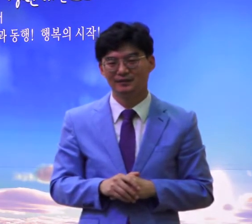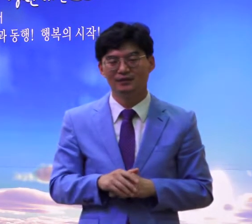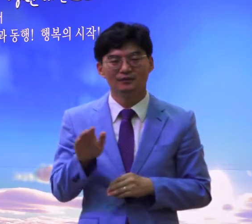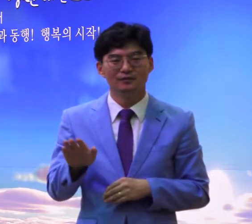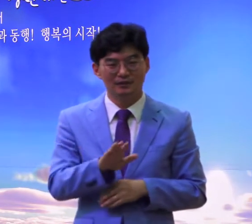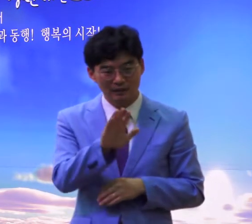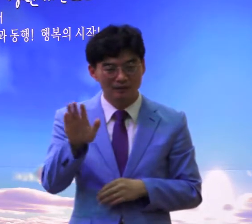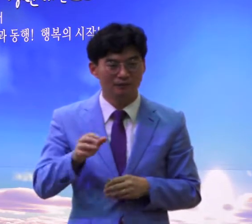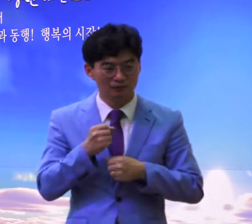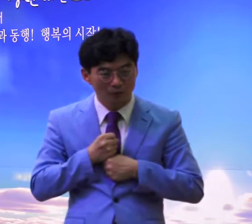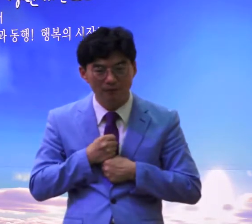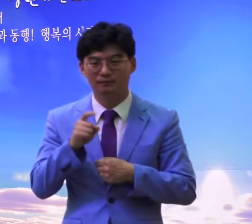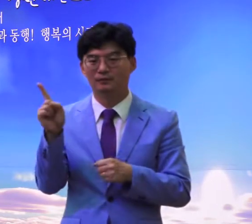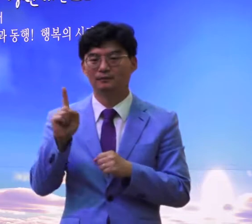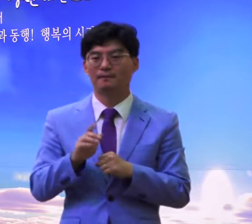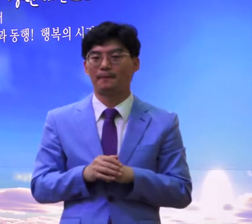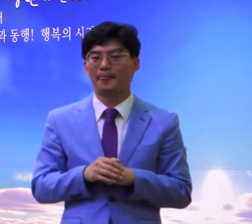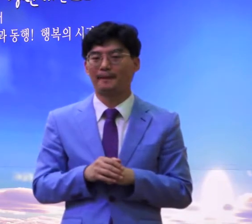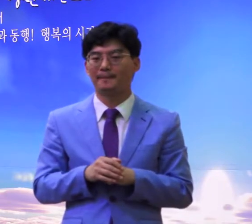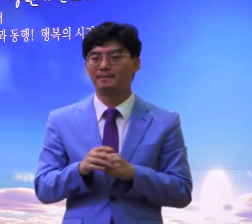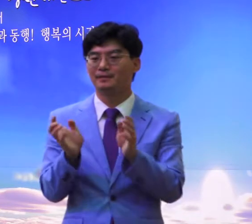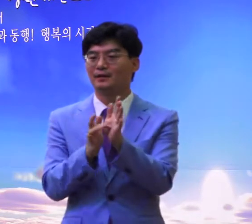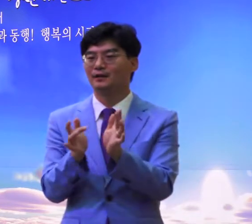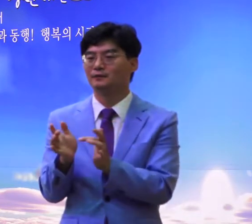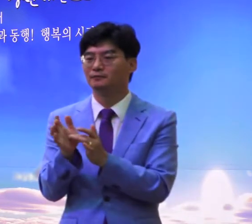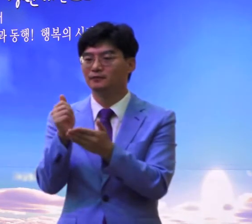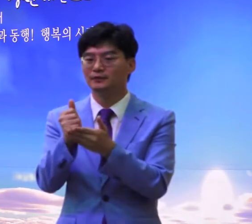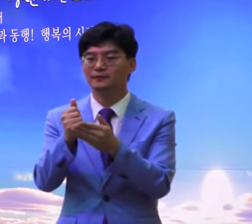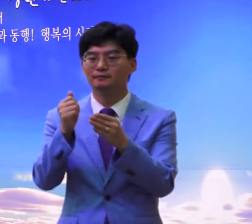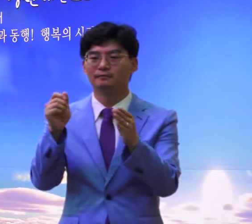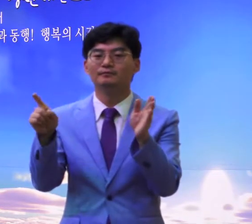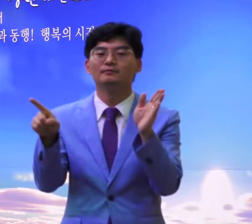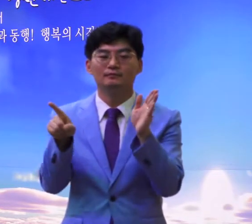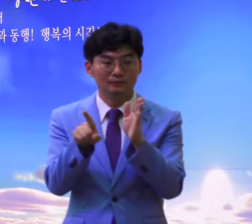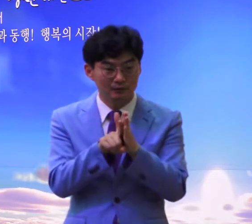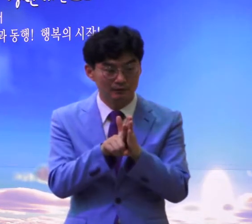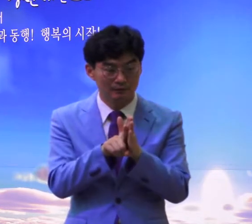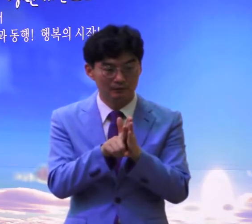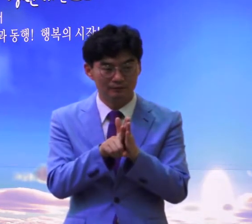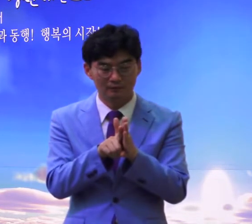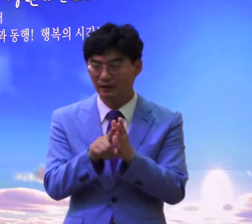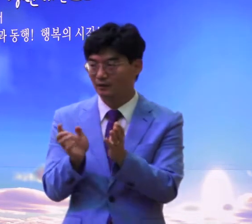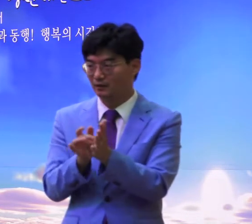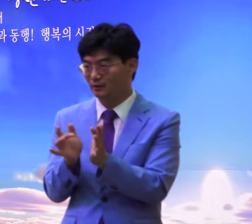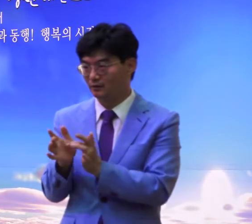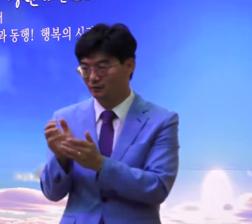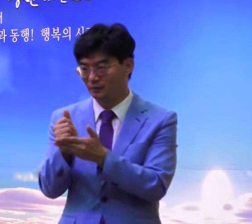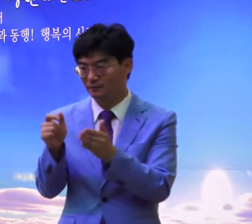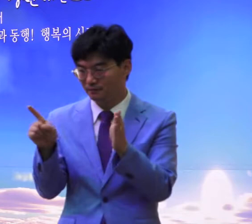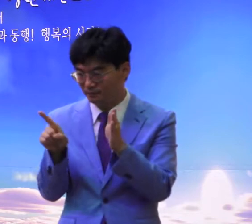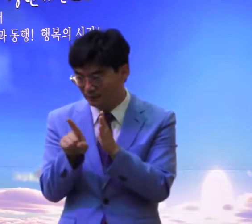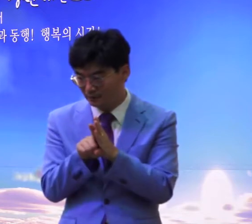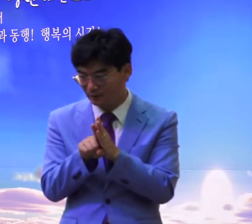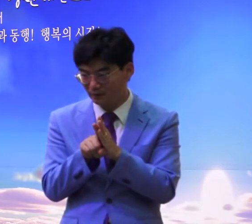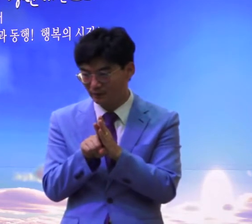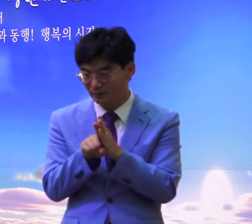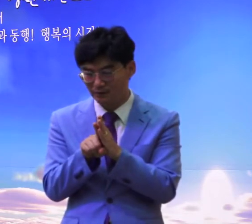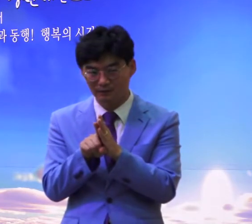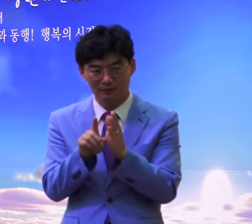우리가 경계해야 될 것은 그리스도인이 그리스도인하고 잃어버리는 것입니다. 그리스도인 안에 예수가 없는